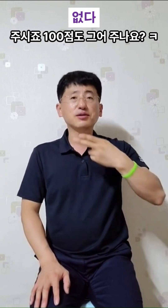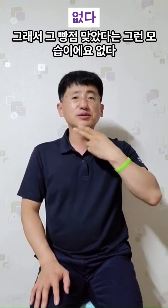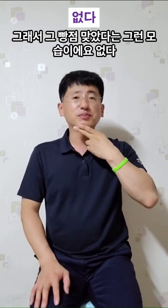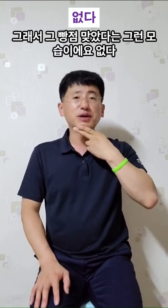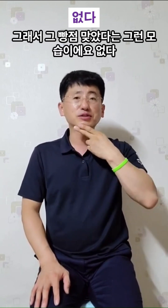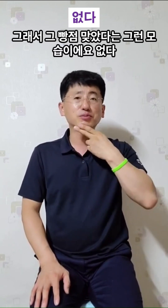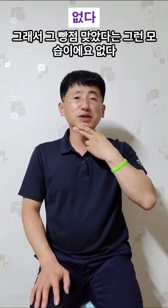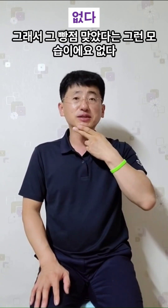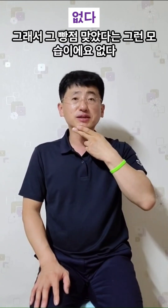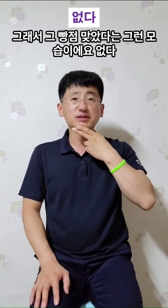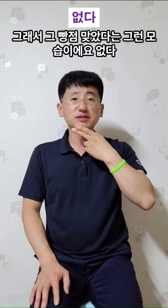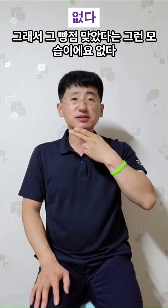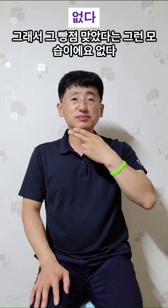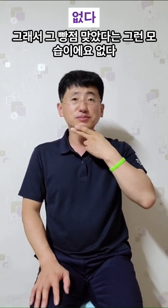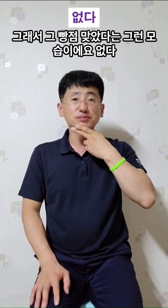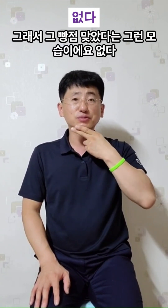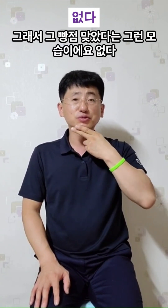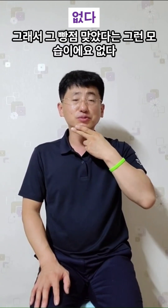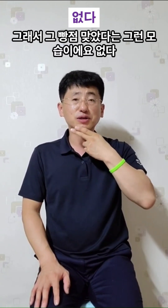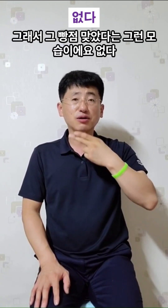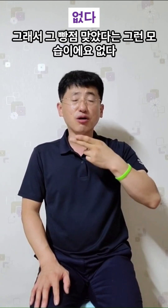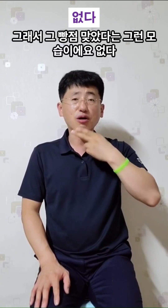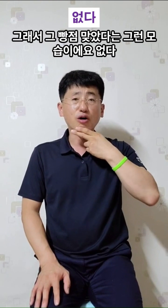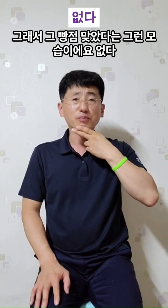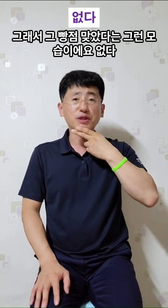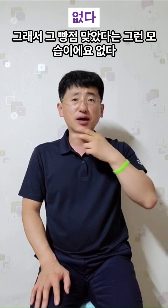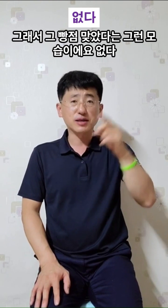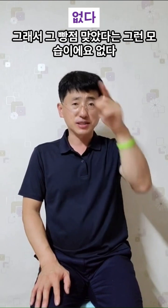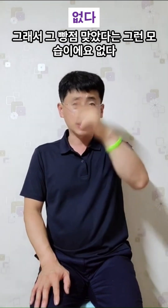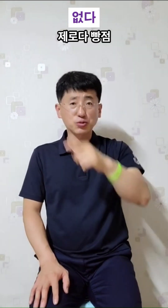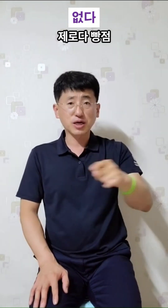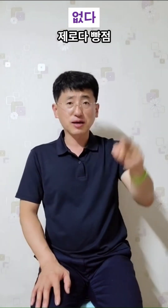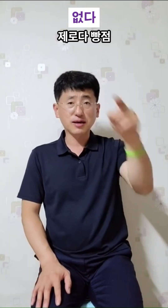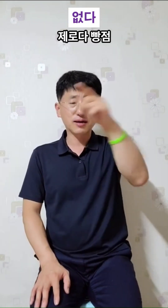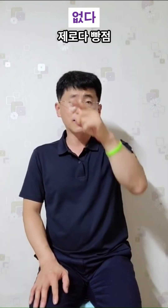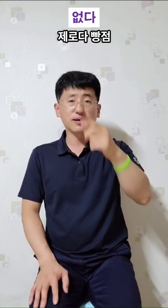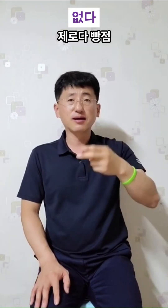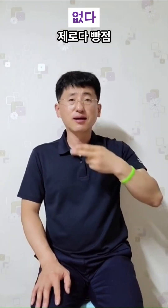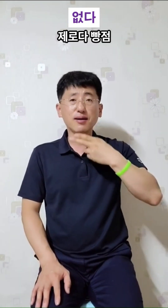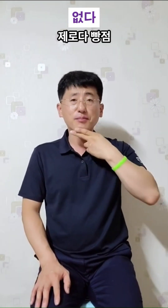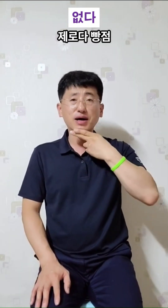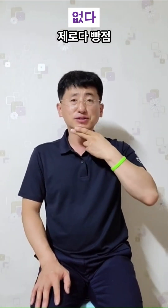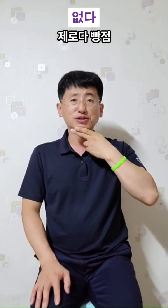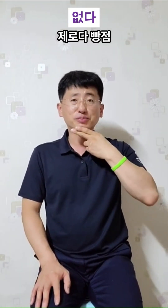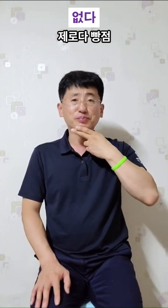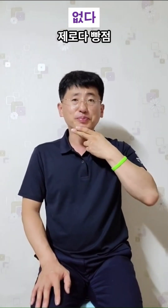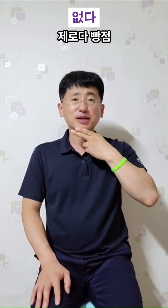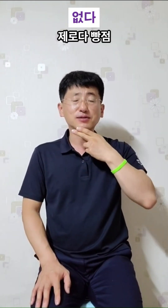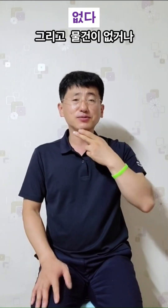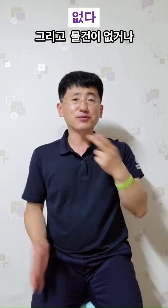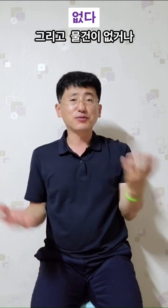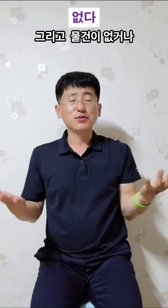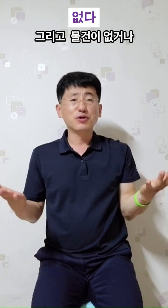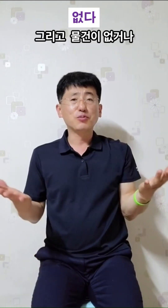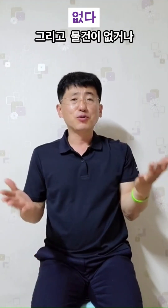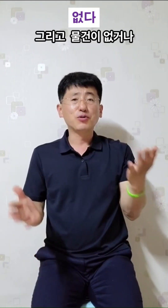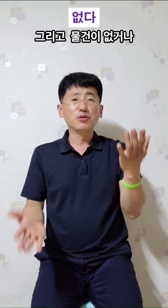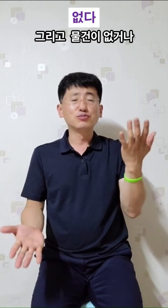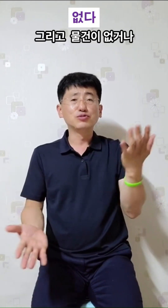그래서 그 빵점 맞았다는 그런 모습이에요. 없다, 제로다, 빵점. 그리고 뭐